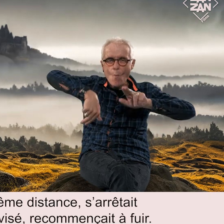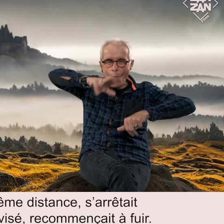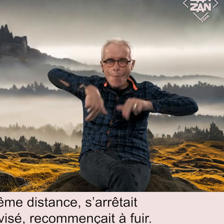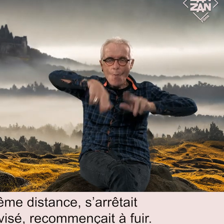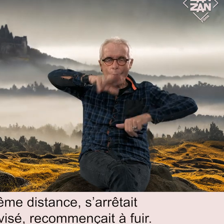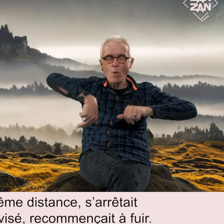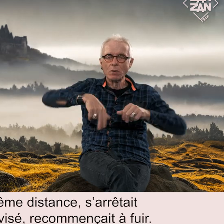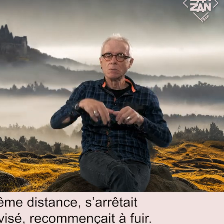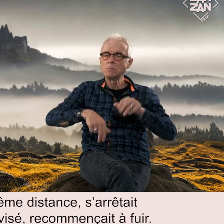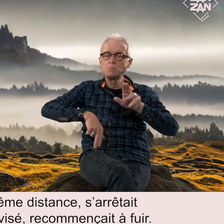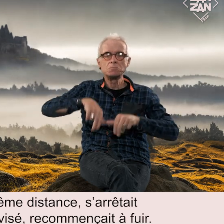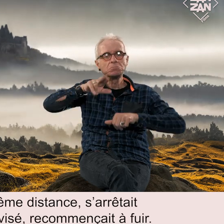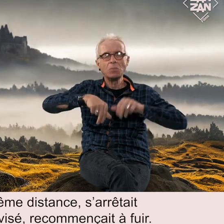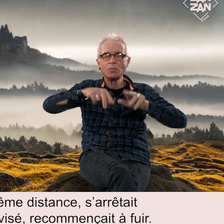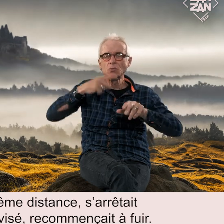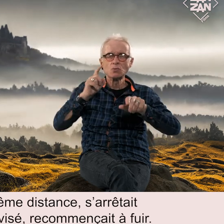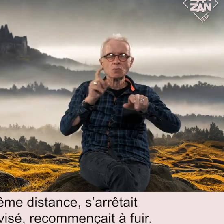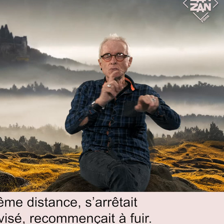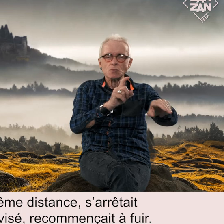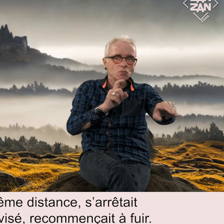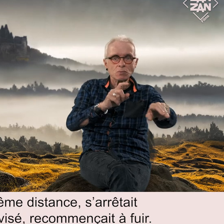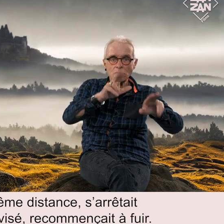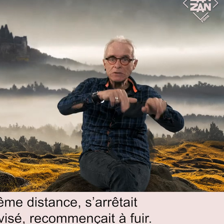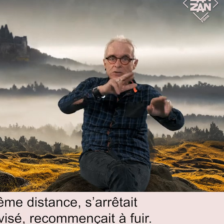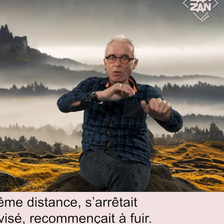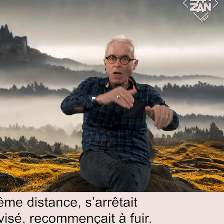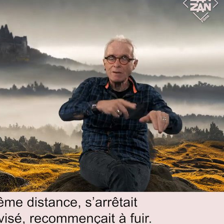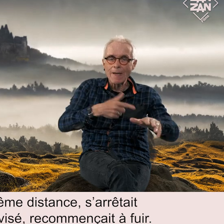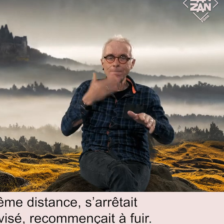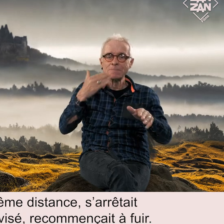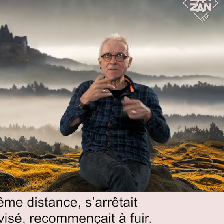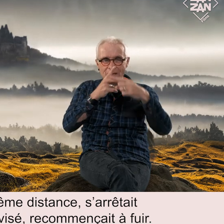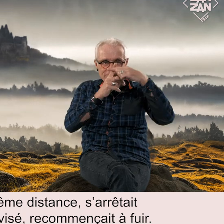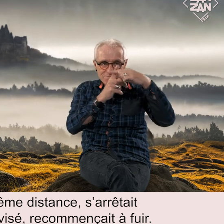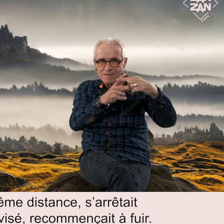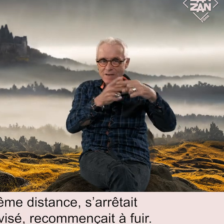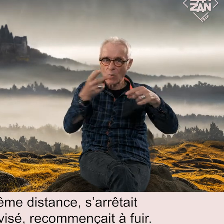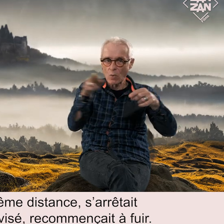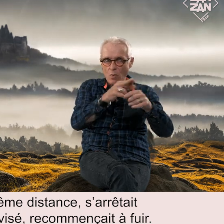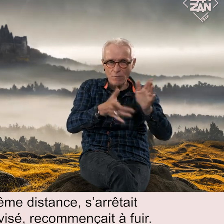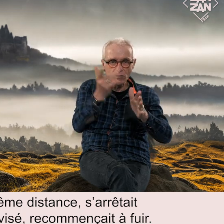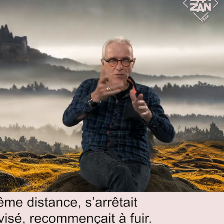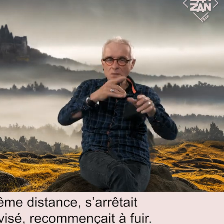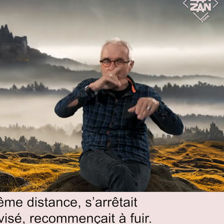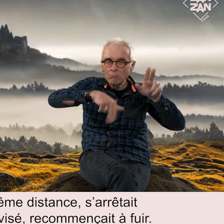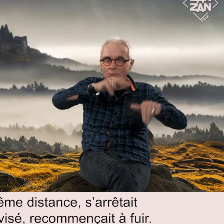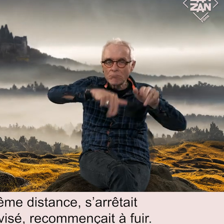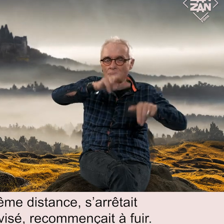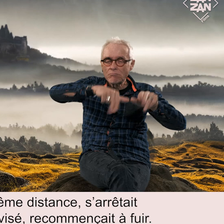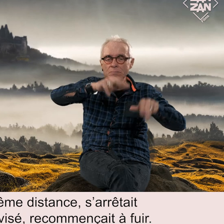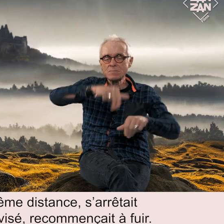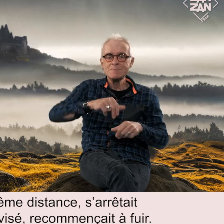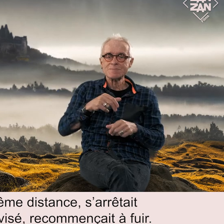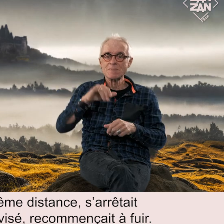Il trottait en gardant toujours la même distance, s'arrêtait de temps à autre, et sitôt qu'il était visé, recommençait à fuir. Julien